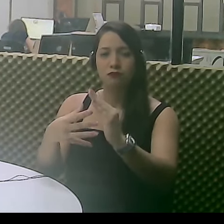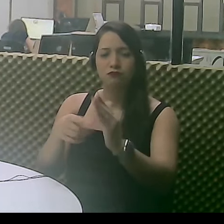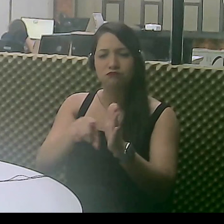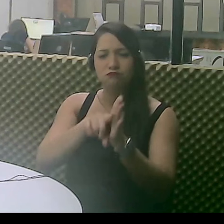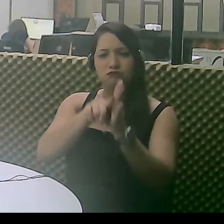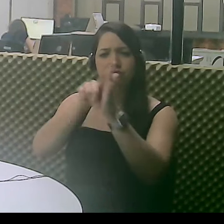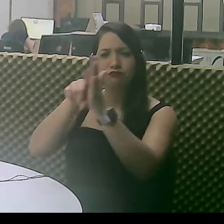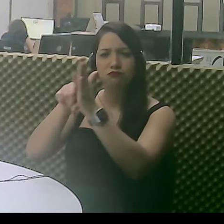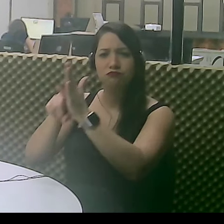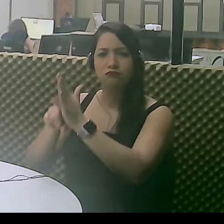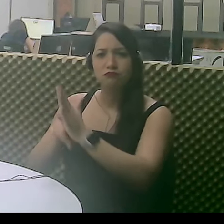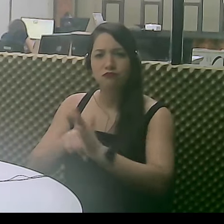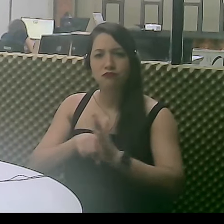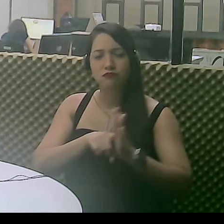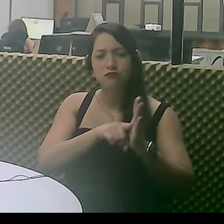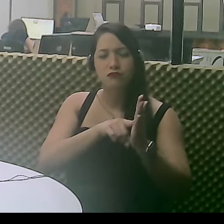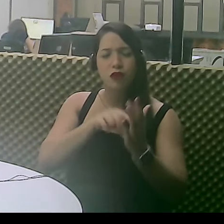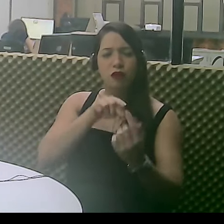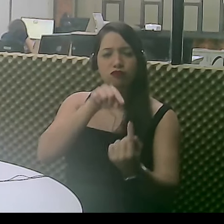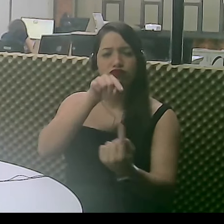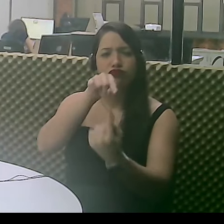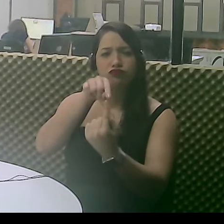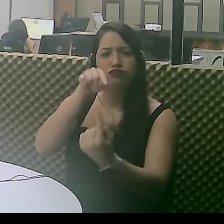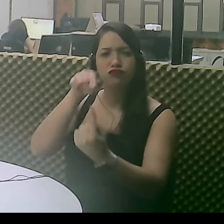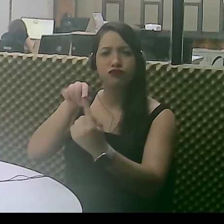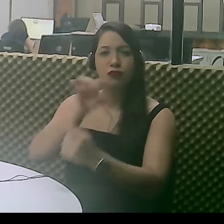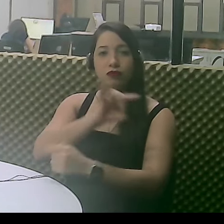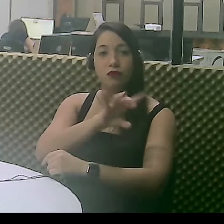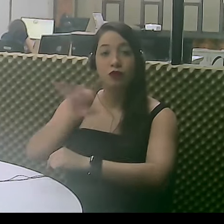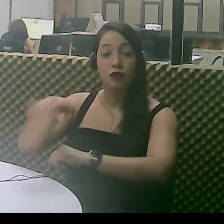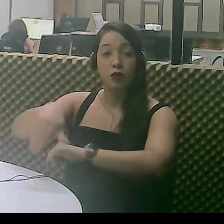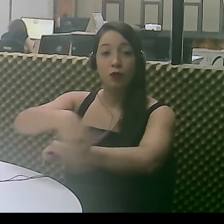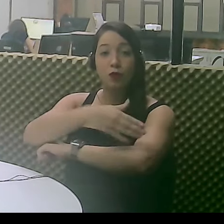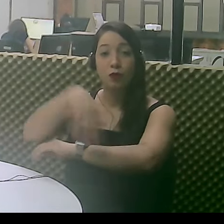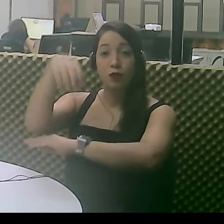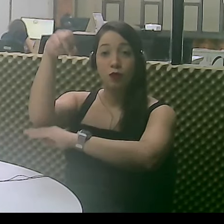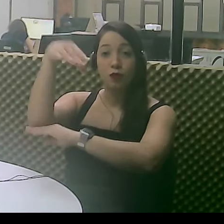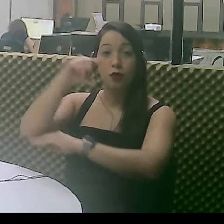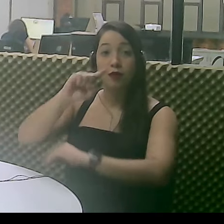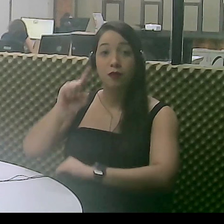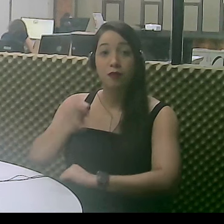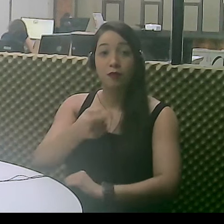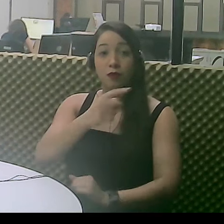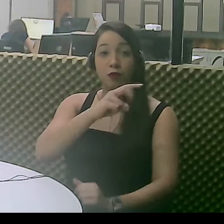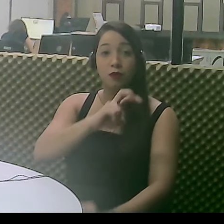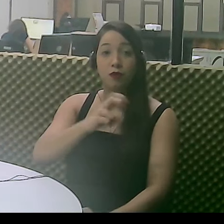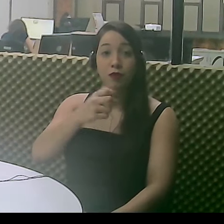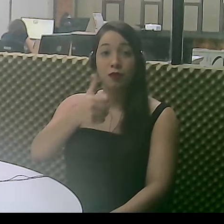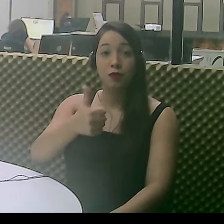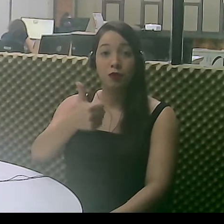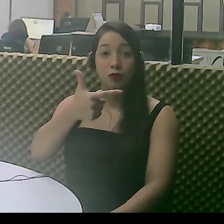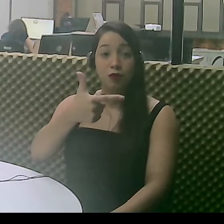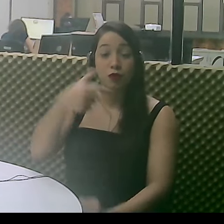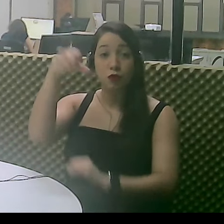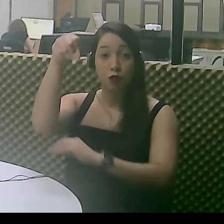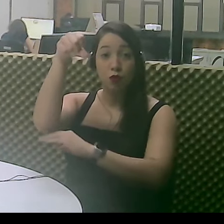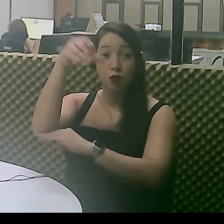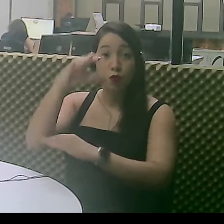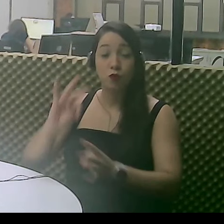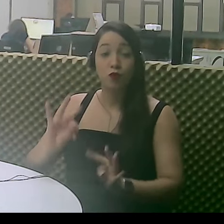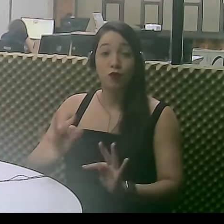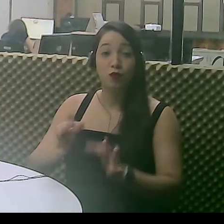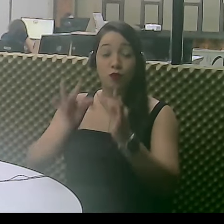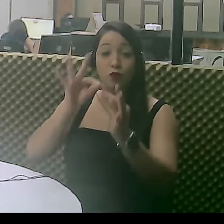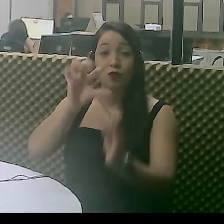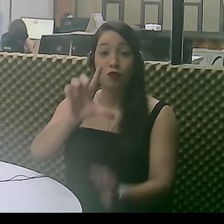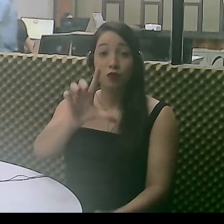técnico personalizado para cada via o projeto prevê a instalação de 1512 luminárias com a tecnologia de